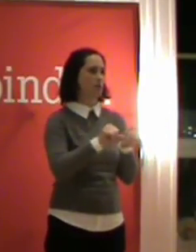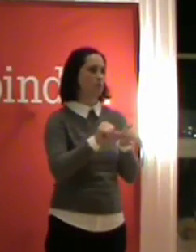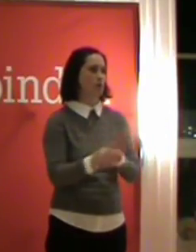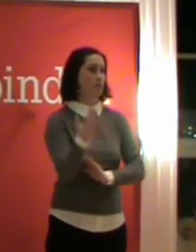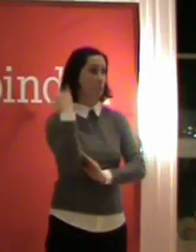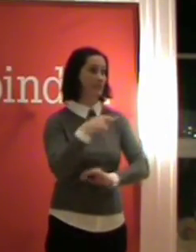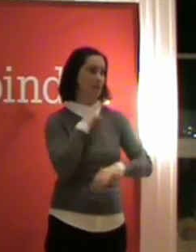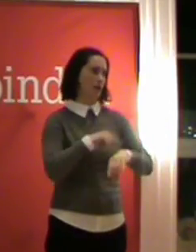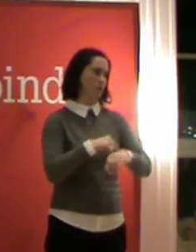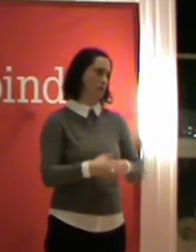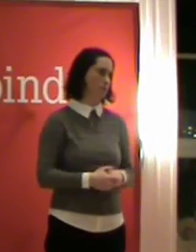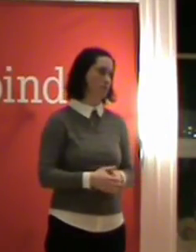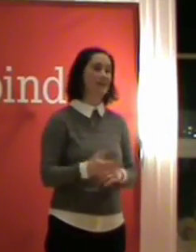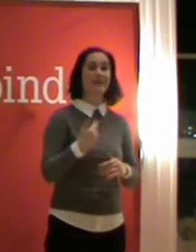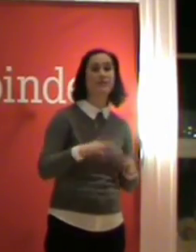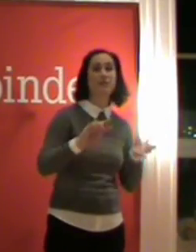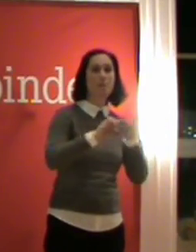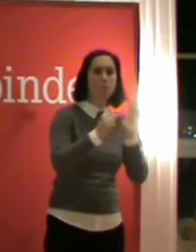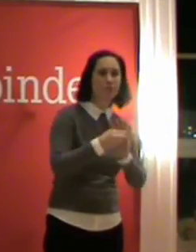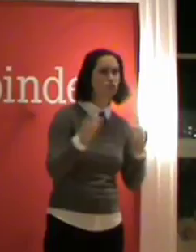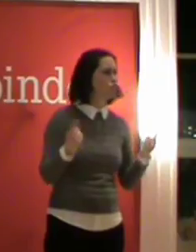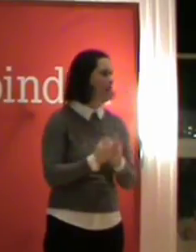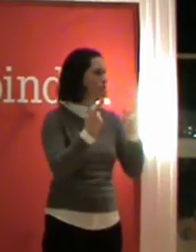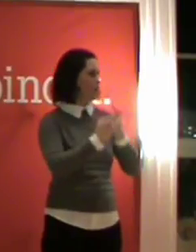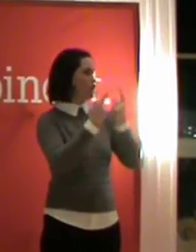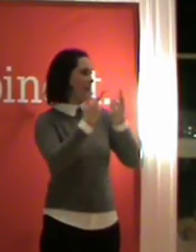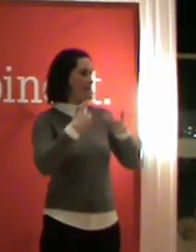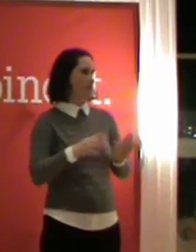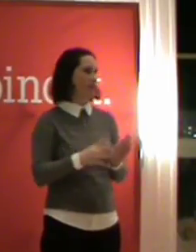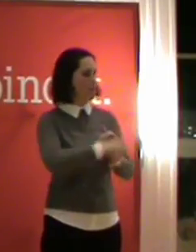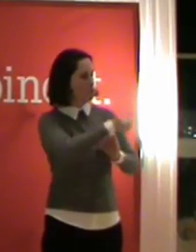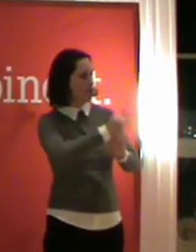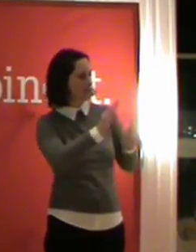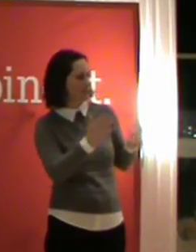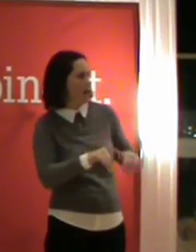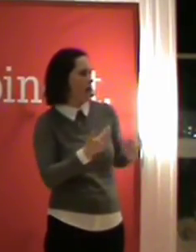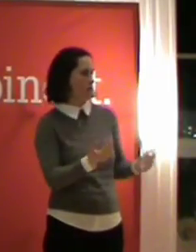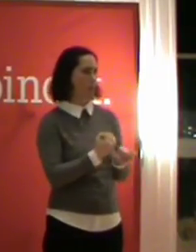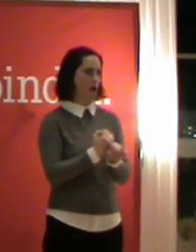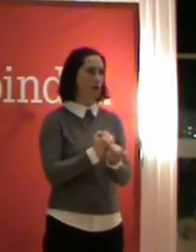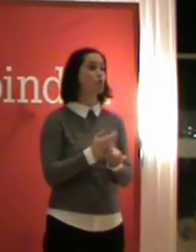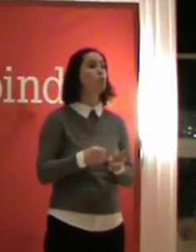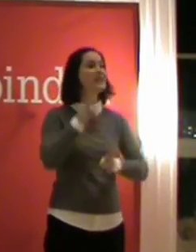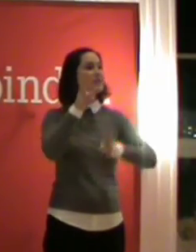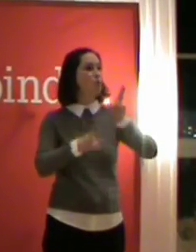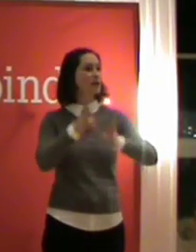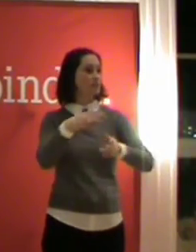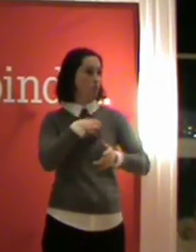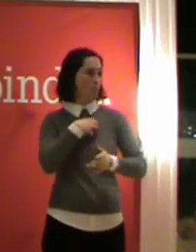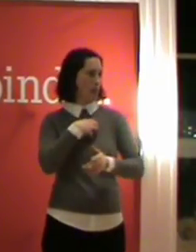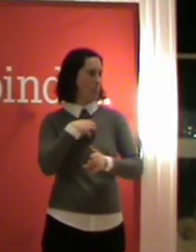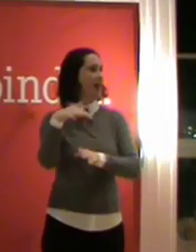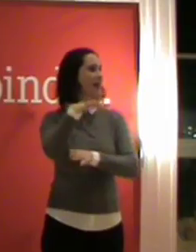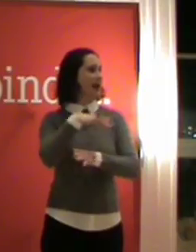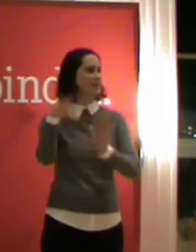Ein politischer Streit war das. Was darf ich Bürgerinnen und Bürgern zumuten? Und dazu ein großes juristisches Problem. Landesverfassungsgerichte haben